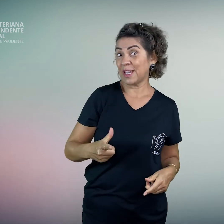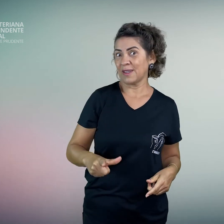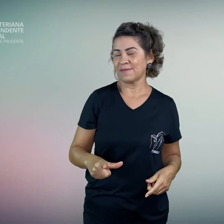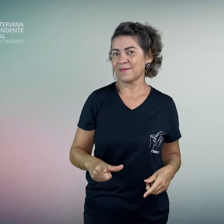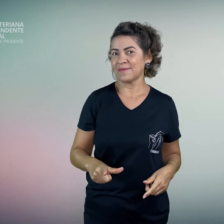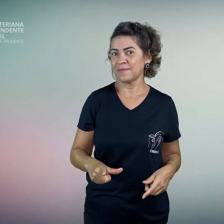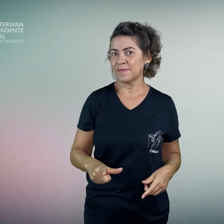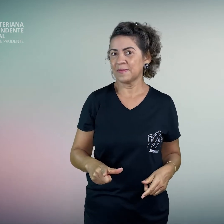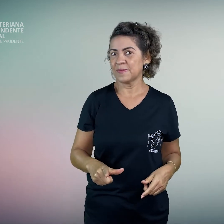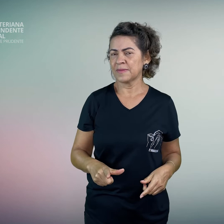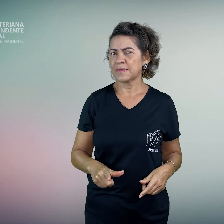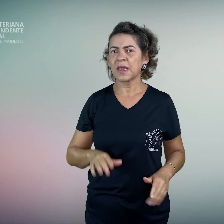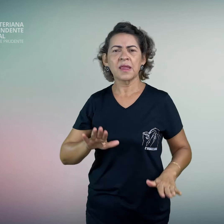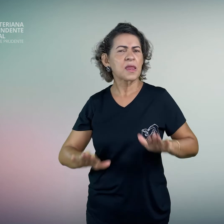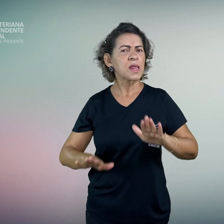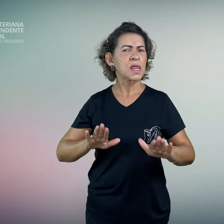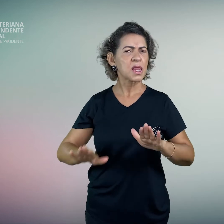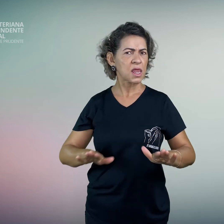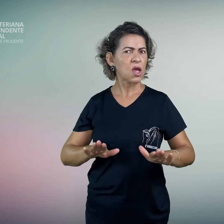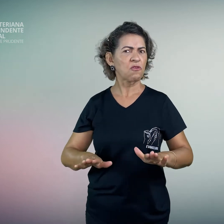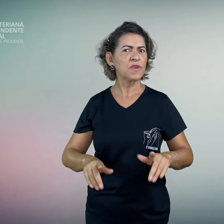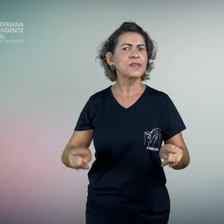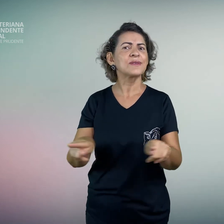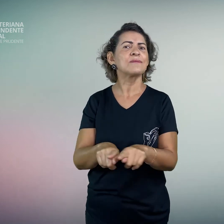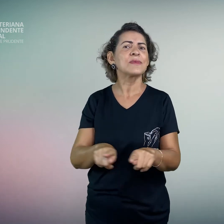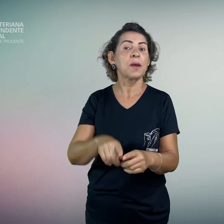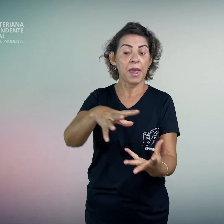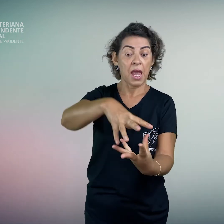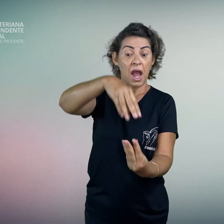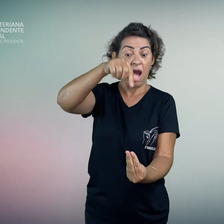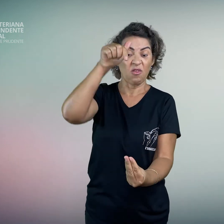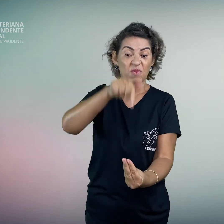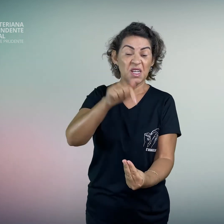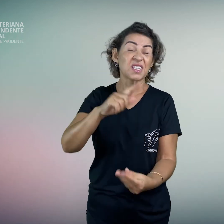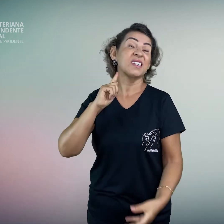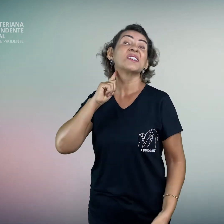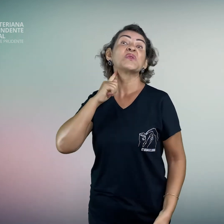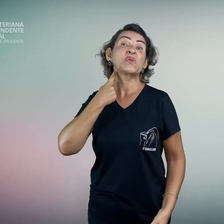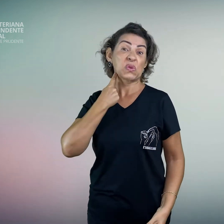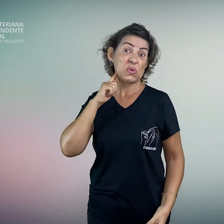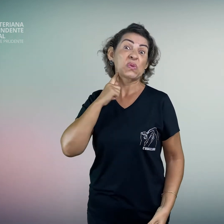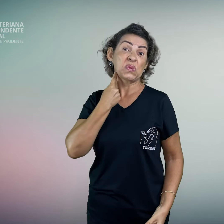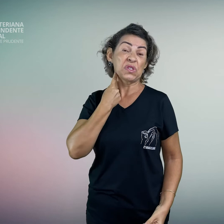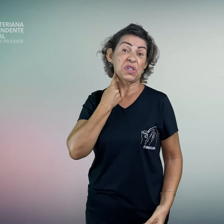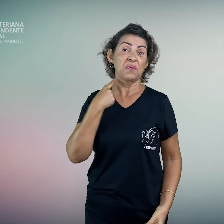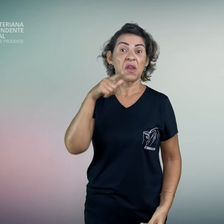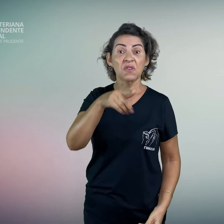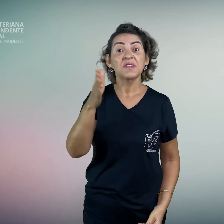Será que isso não aponta para a sujeira dentro da sua alma e que você não se importa de conviver com